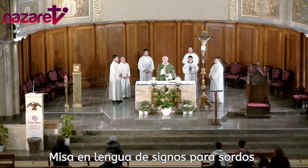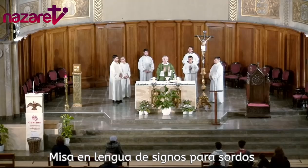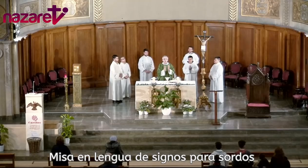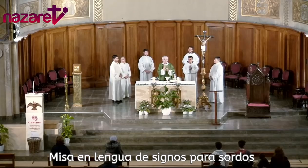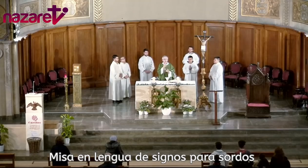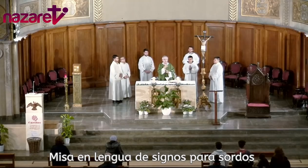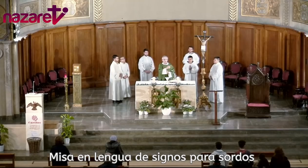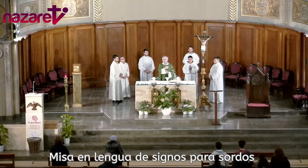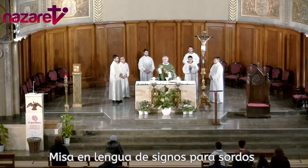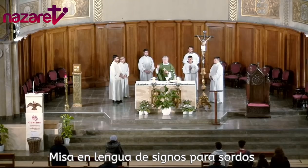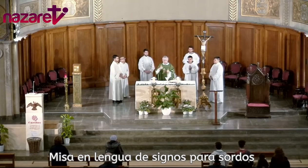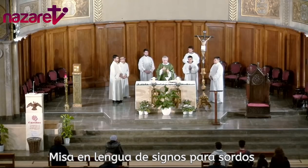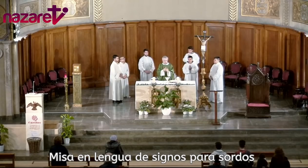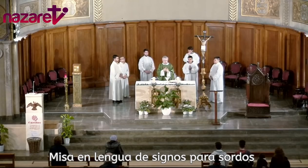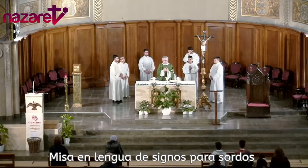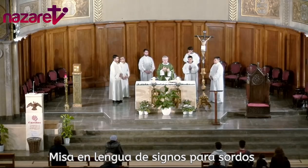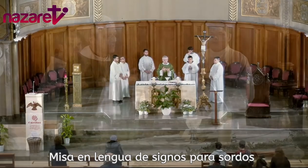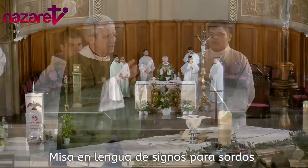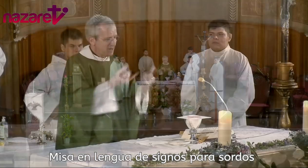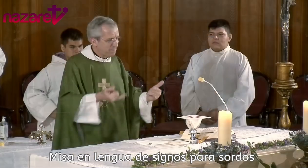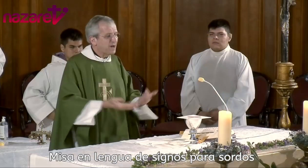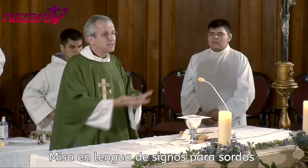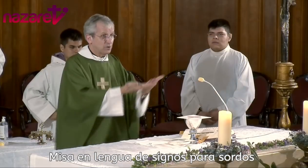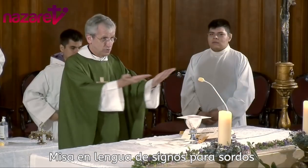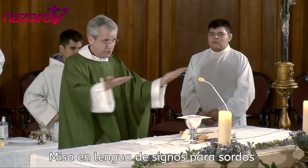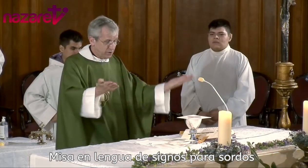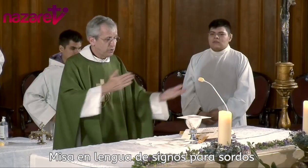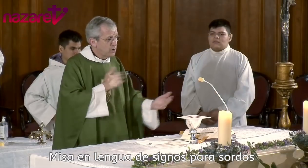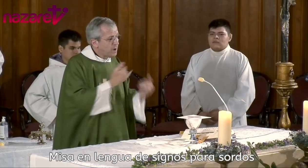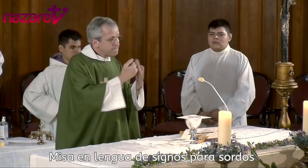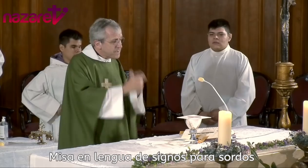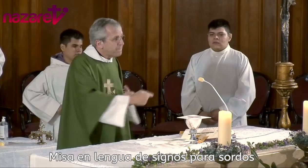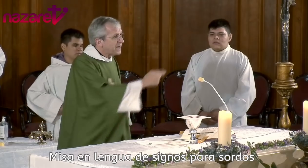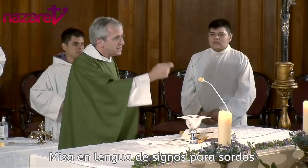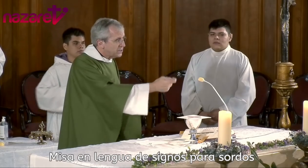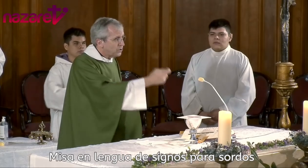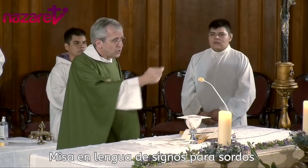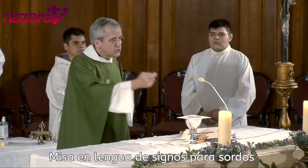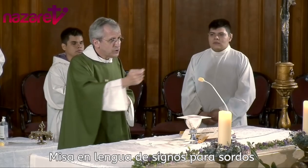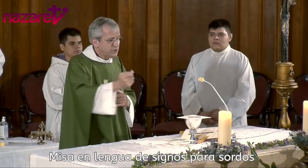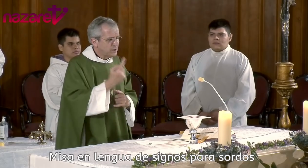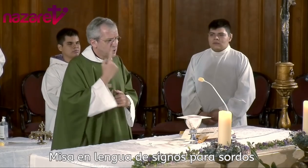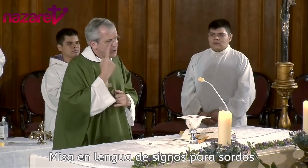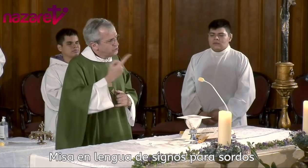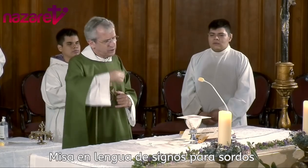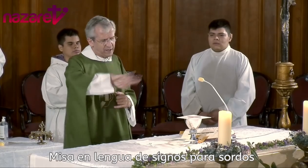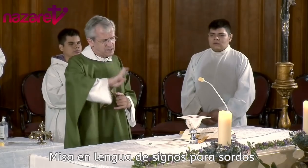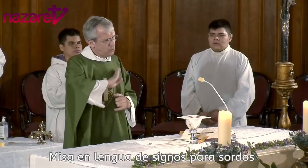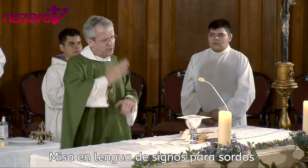Señor Jesucristo, que dijiste a tus apóstoles: la paz os dejo, mi paz os doy, no tengas en cuenta